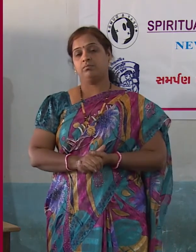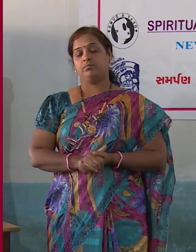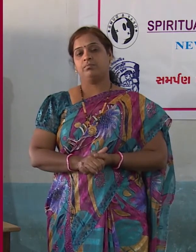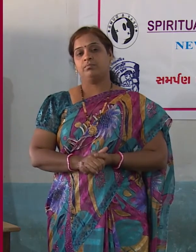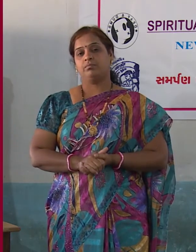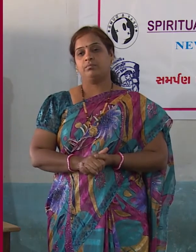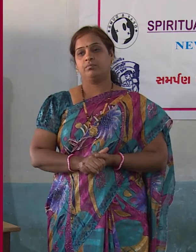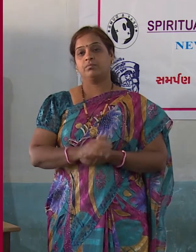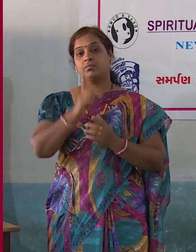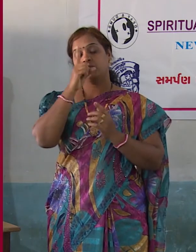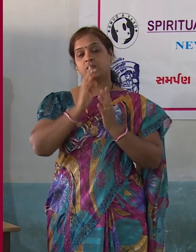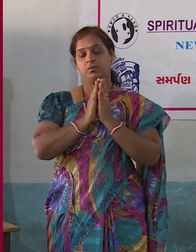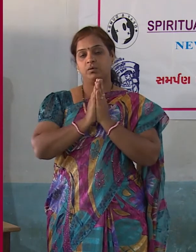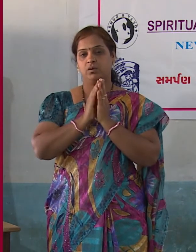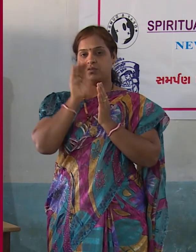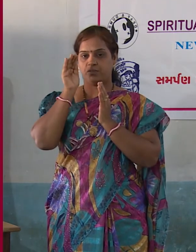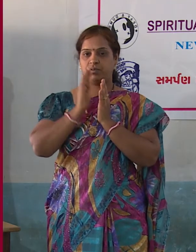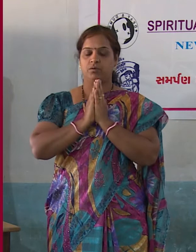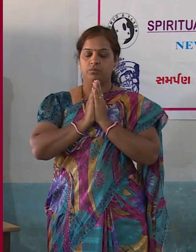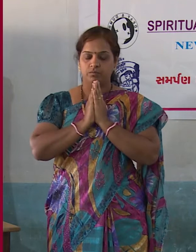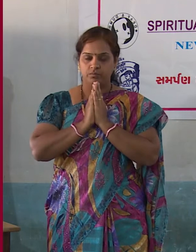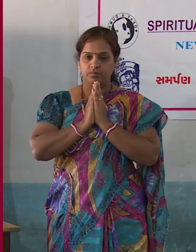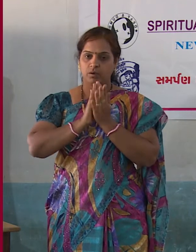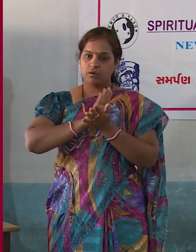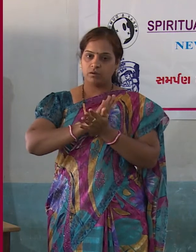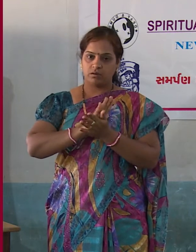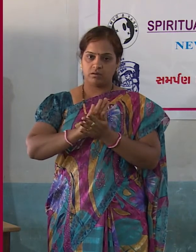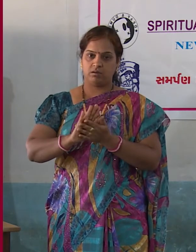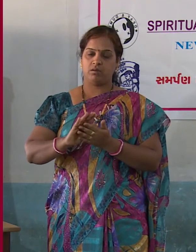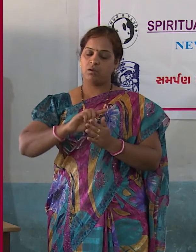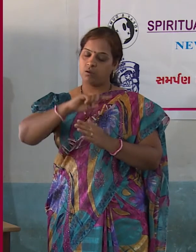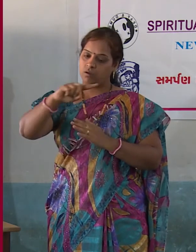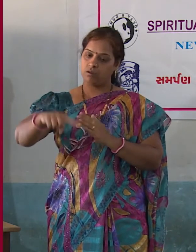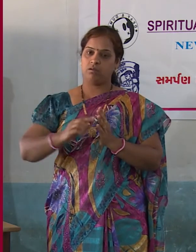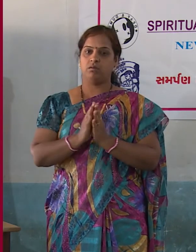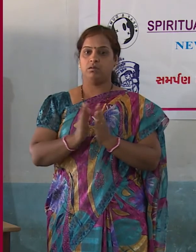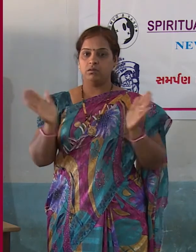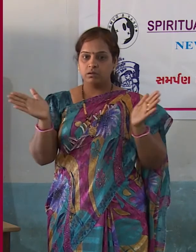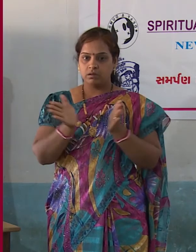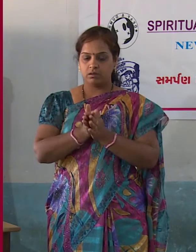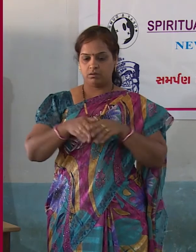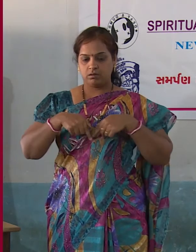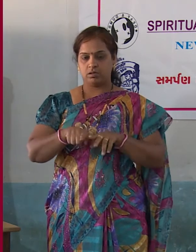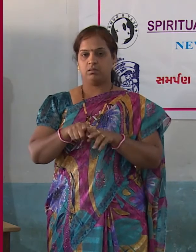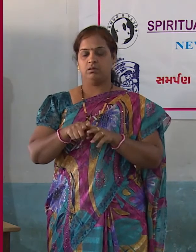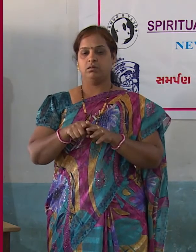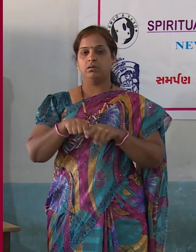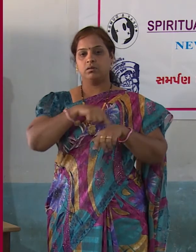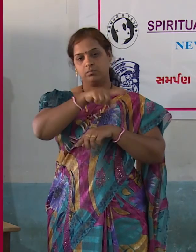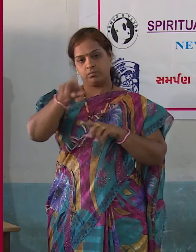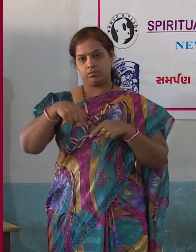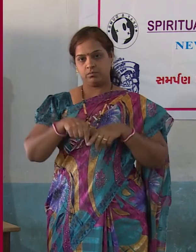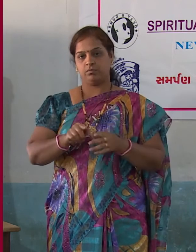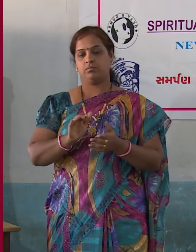वही निराकार परमात्मा शिव काली युग के अंत में संगम युग में, जिसे पुरुषोत्तम संगम युग कहा जाता